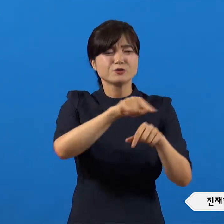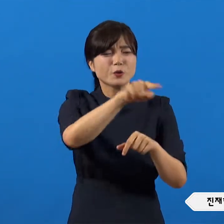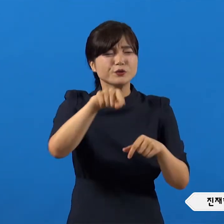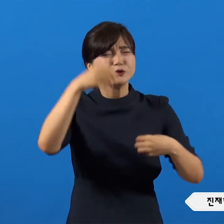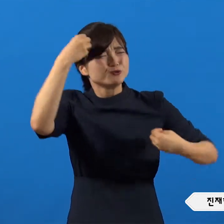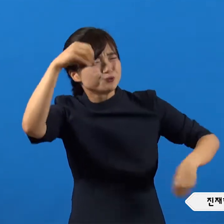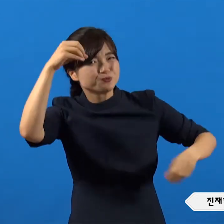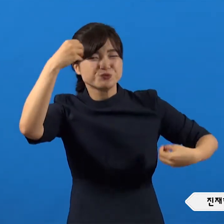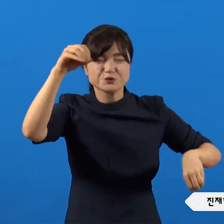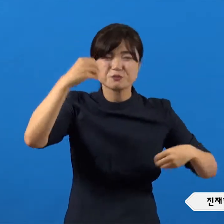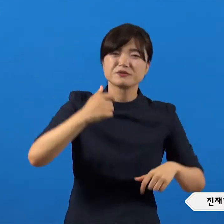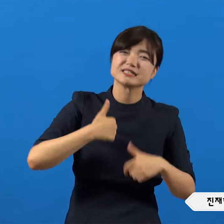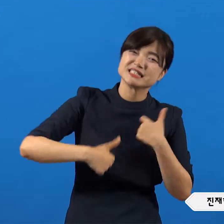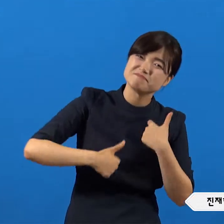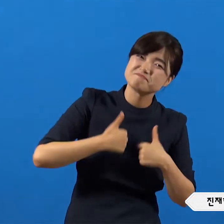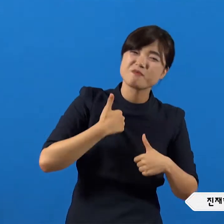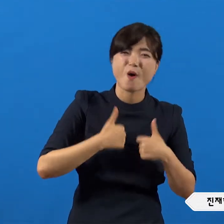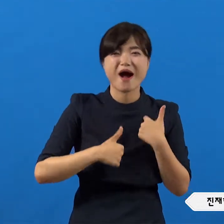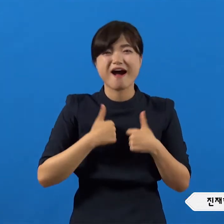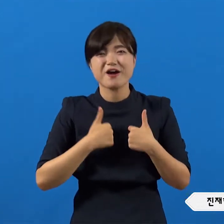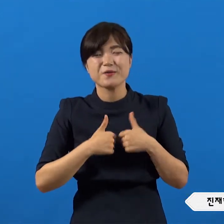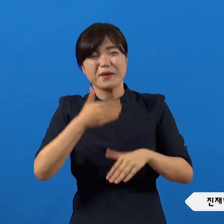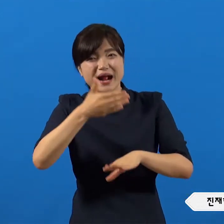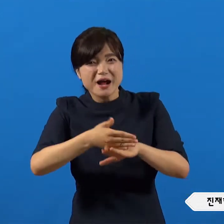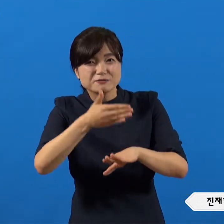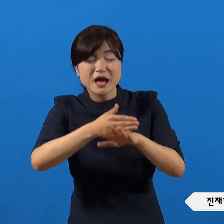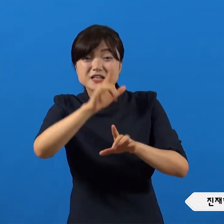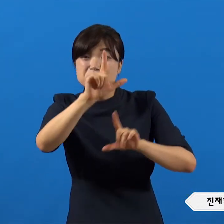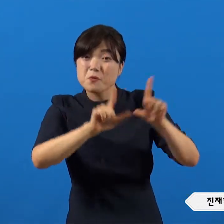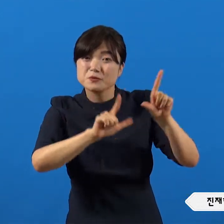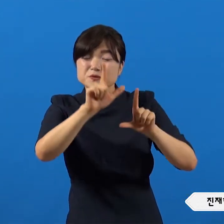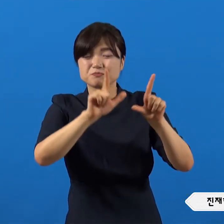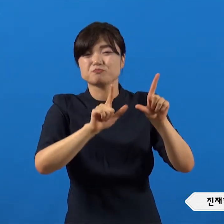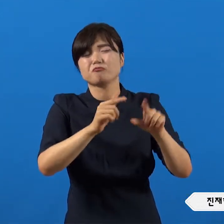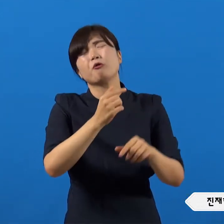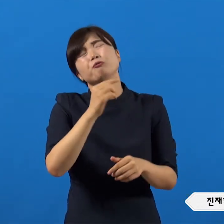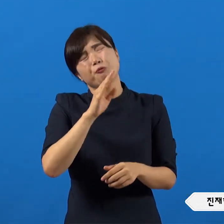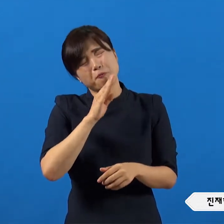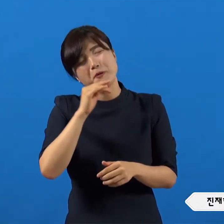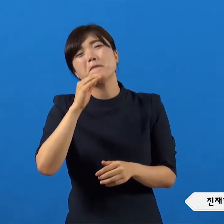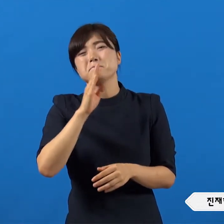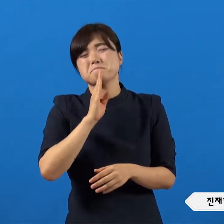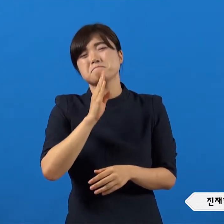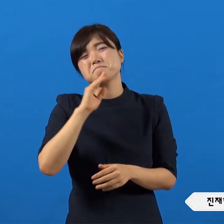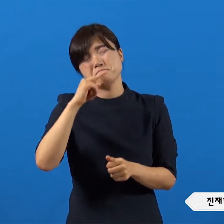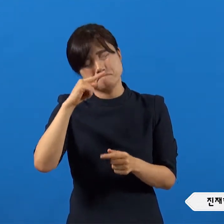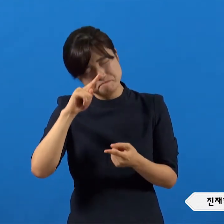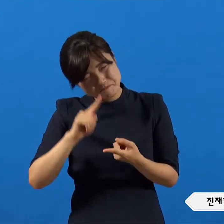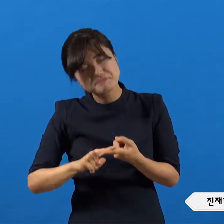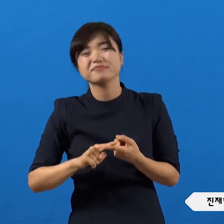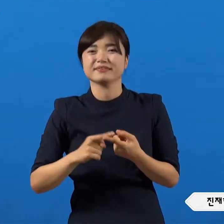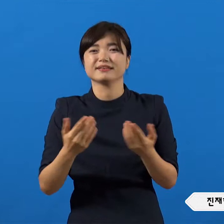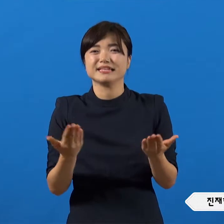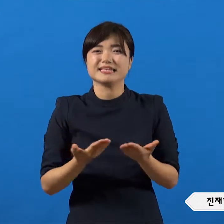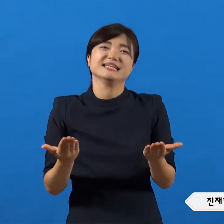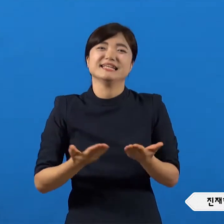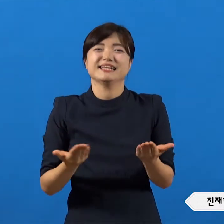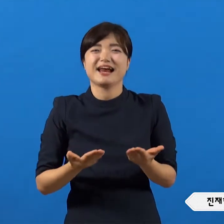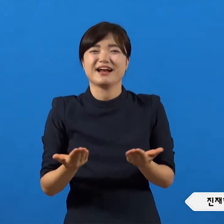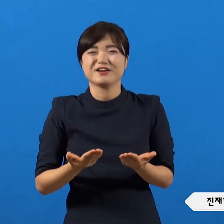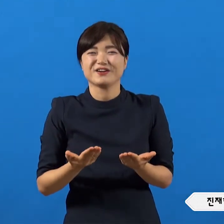저렇게 춤을 추고 기뻐하고 감사하는 것은 너무나 당연한 일이 아니겠는가라는